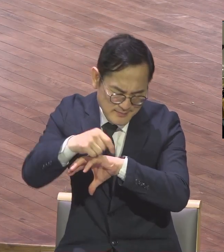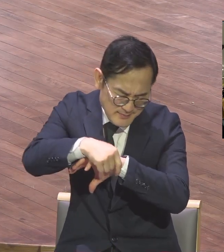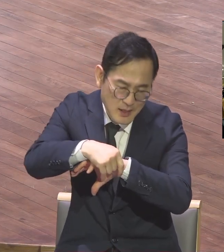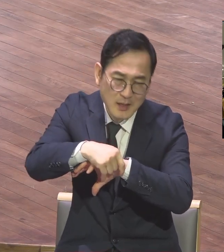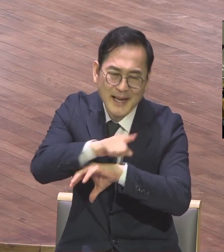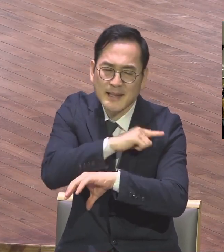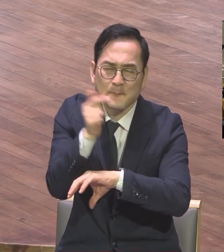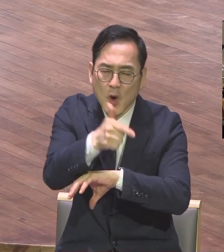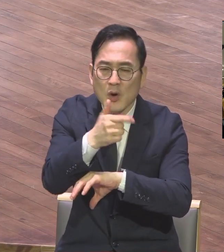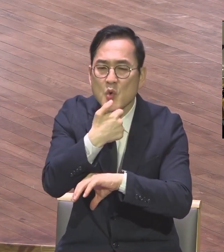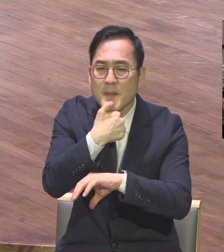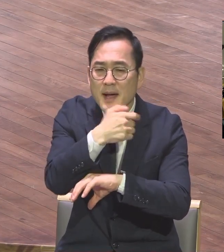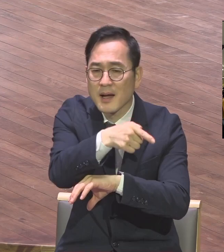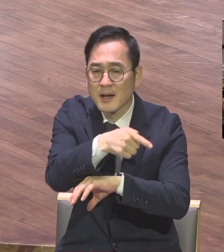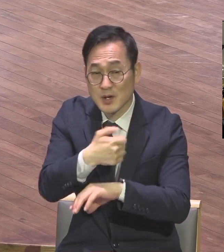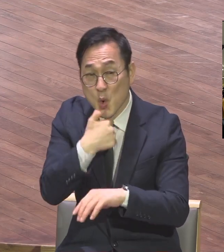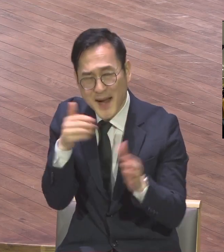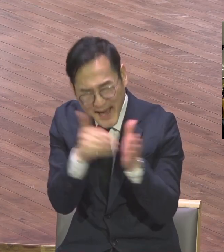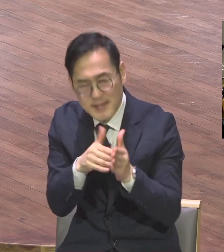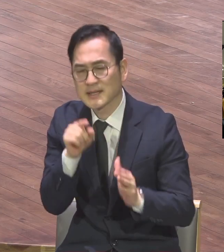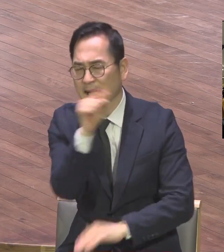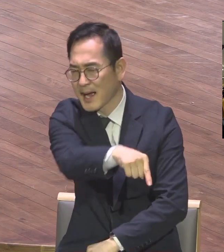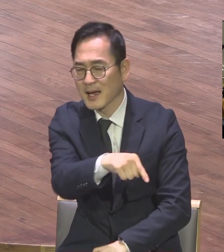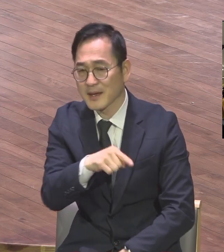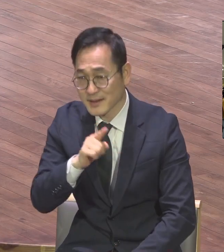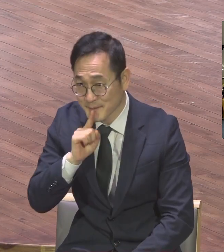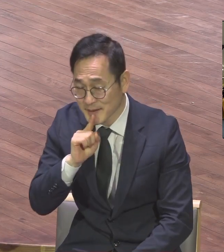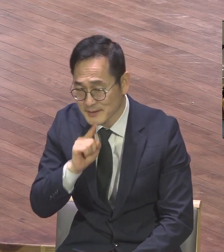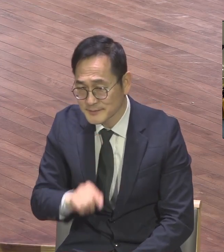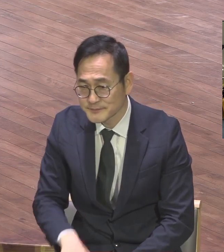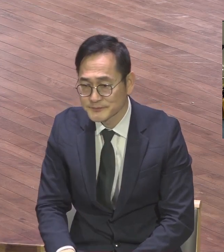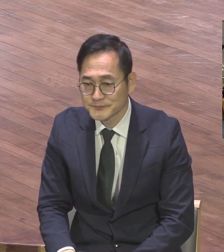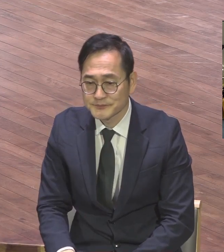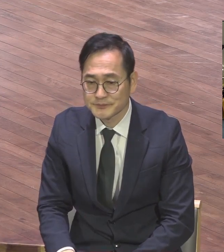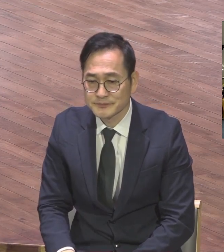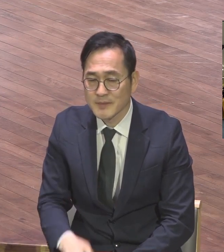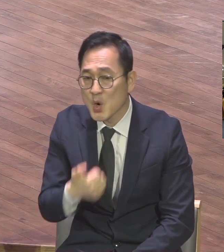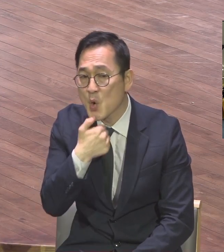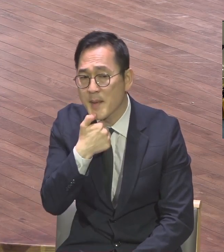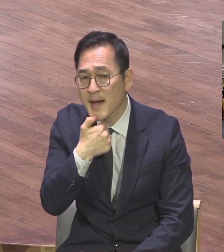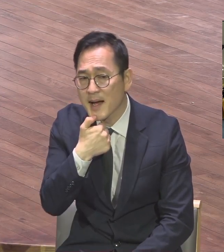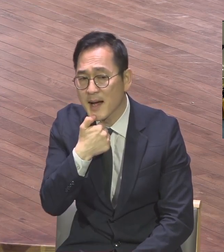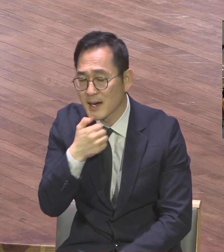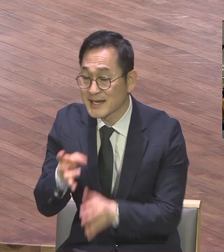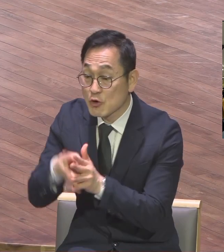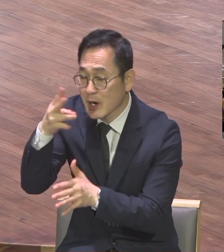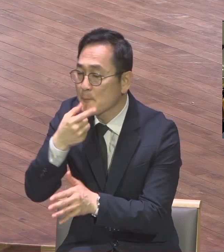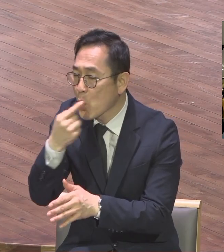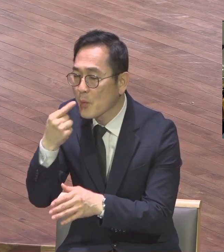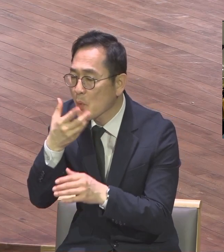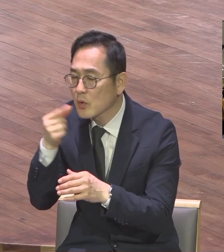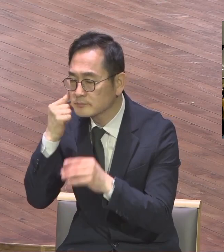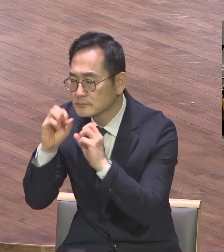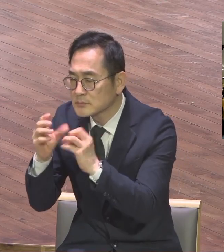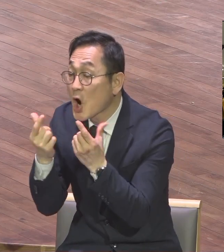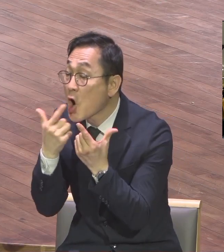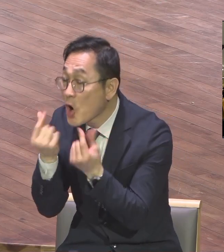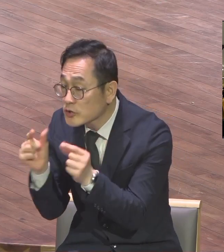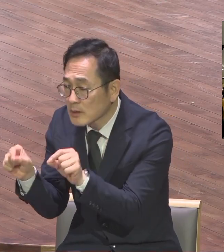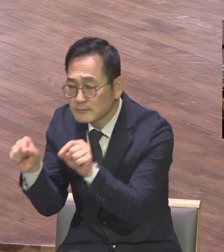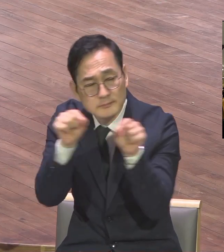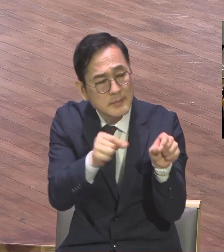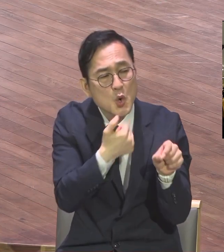서서 이르시되 담대하라. 네가 예루살렘에서 나의 일을 증거한 것 같이 로마에서도 증거하여야